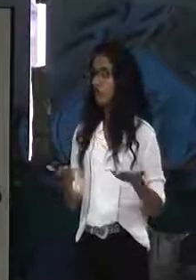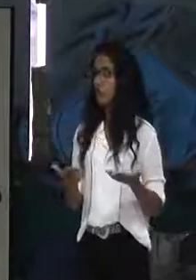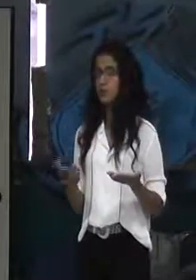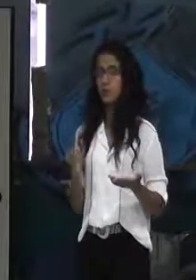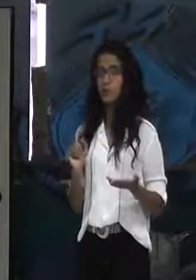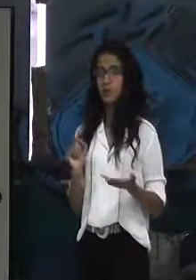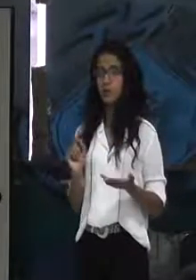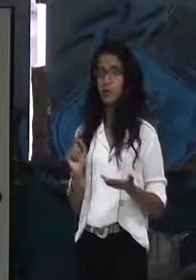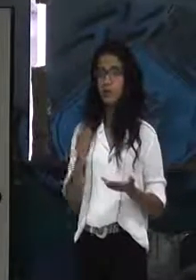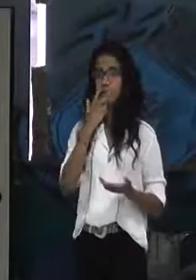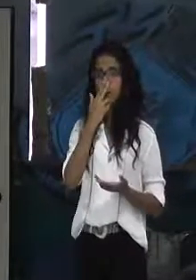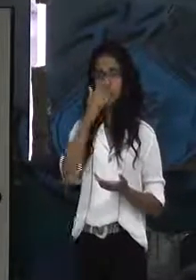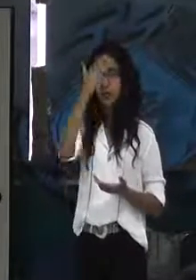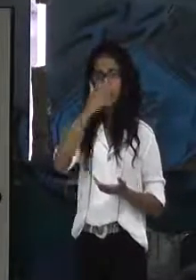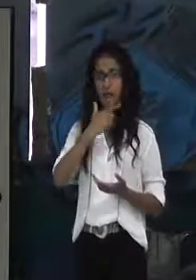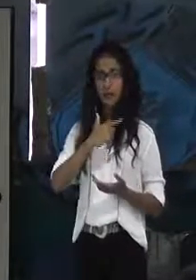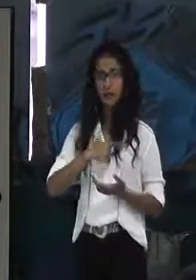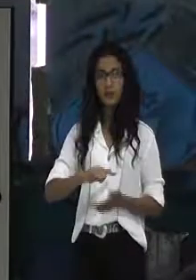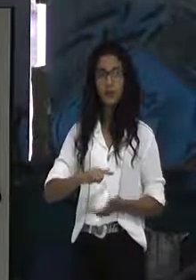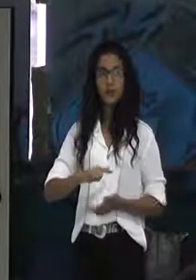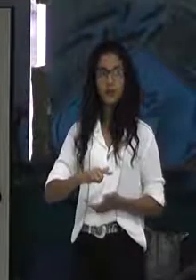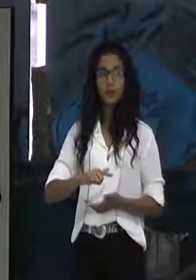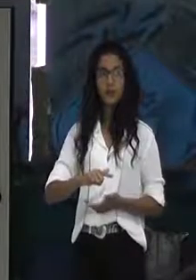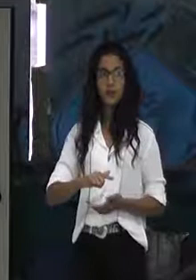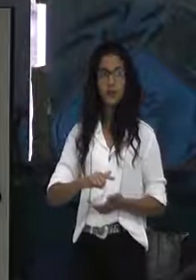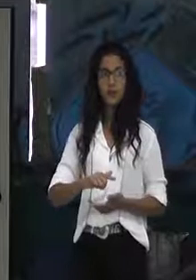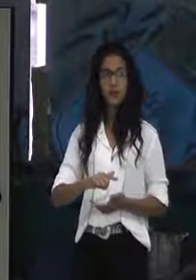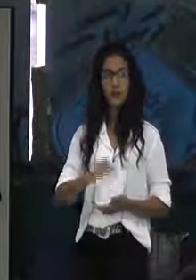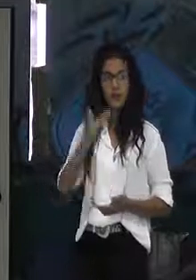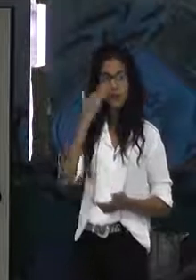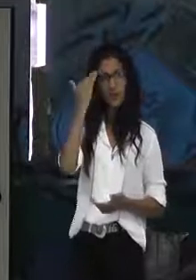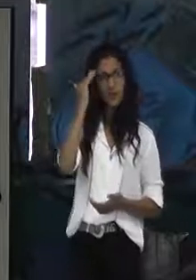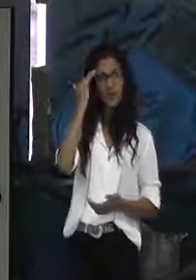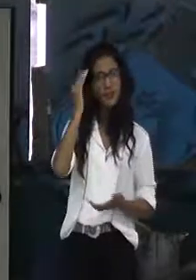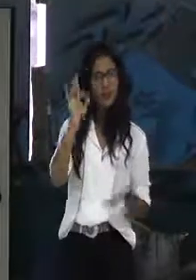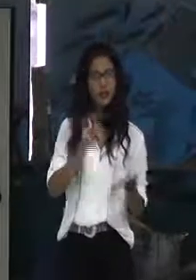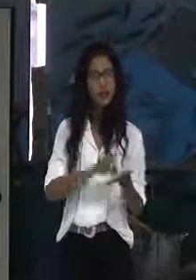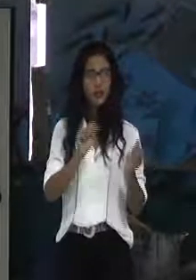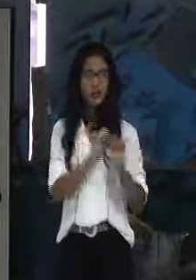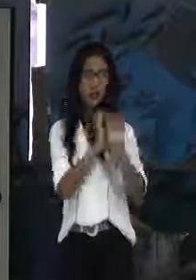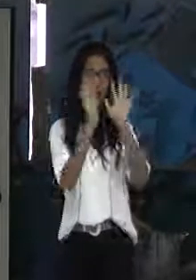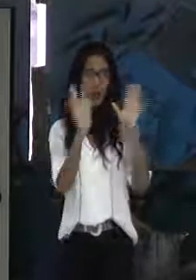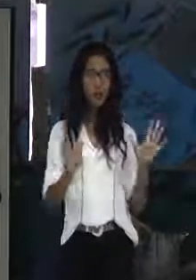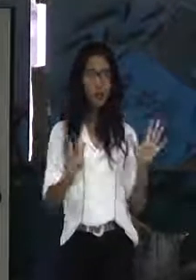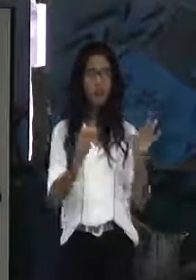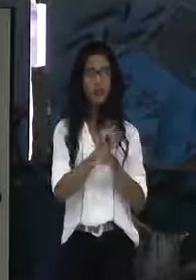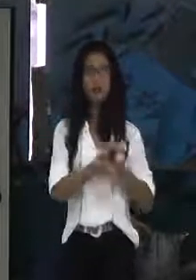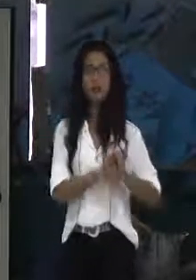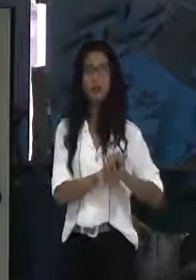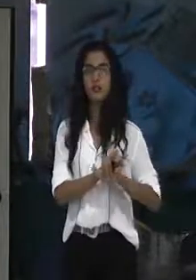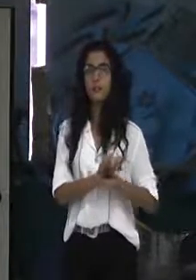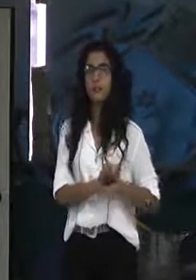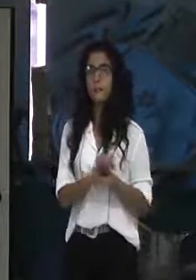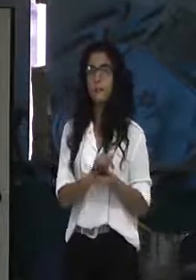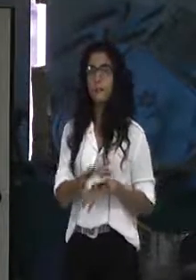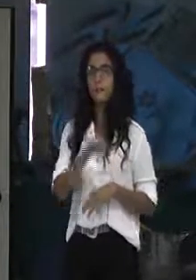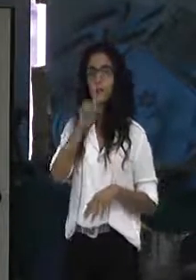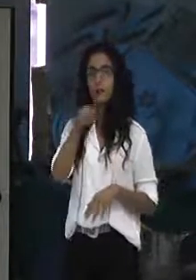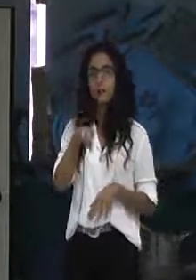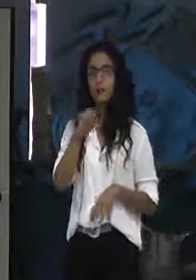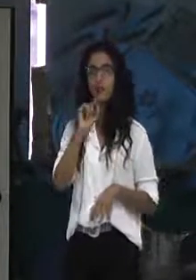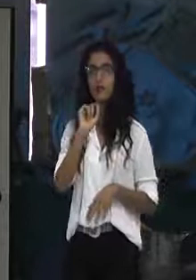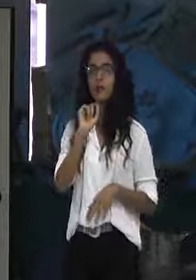somos obrigados a fazer leitura da realidade muito clara. O que está acontecendo nessa cidade é